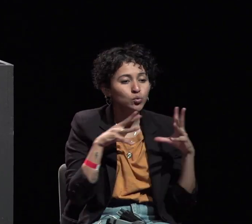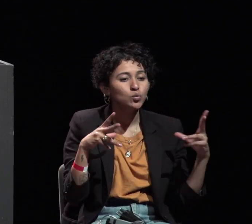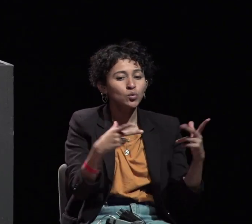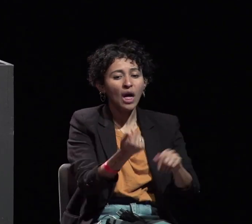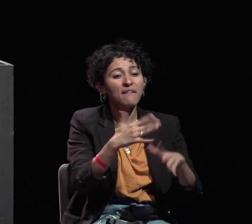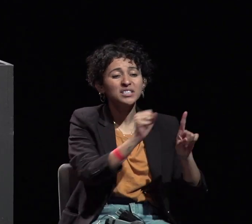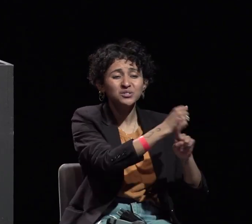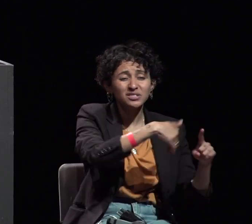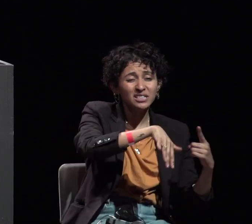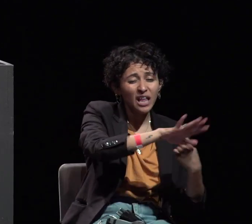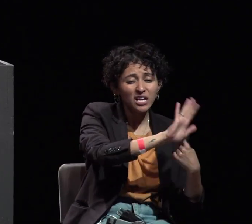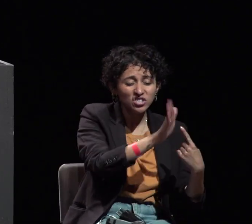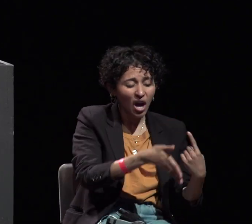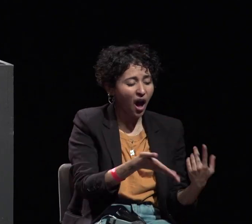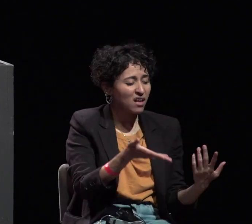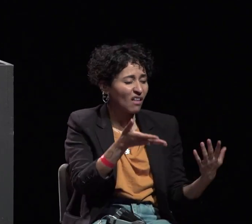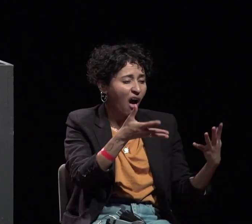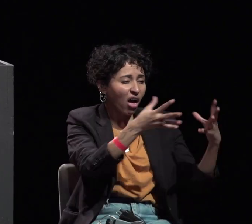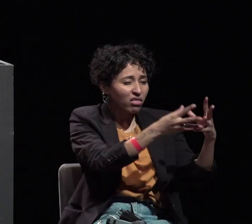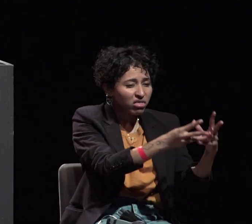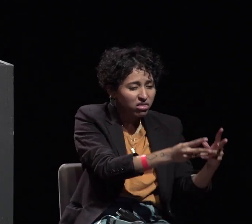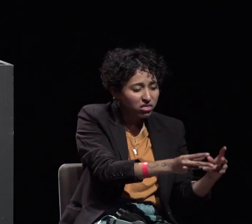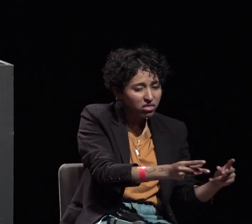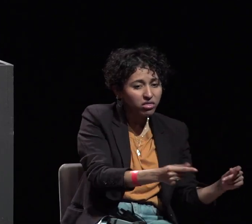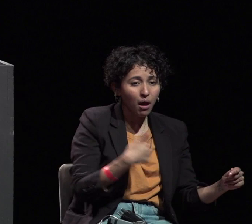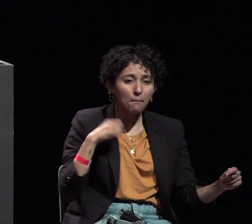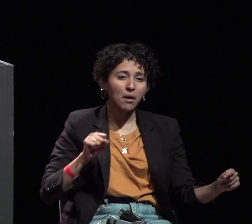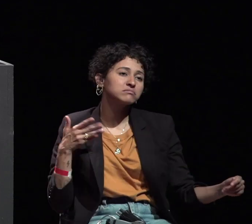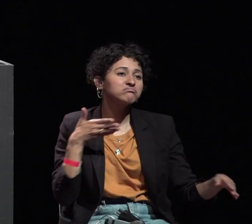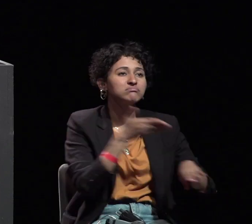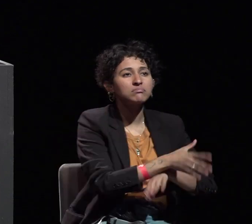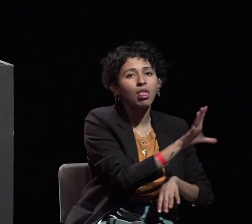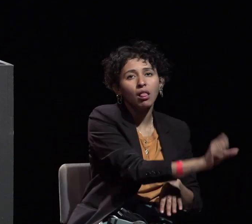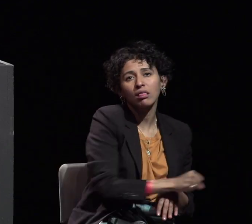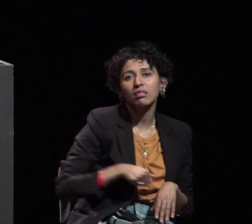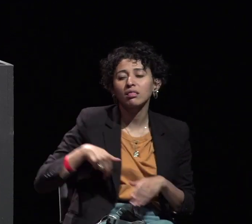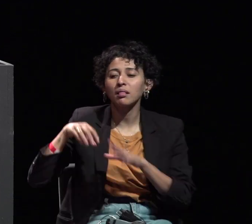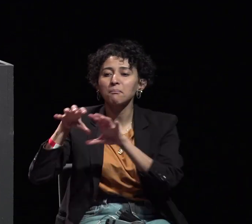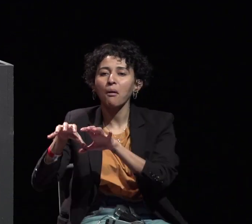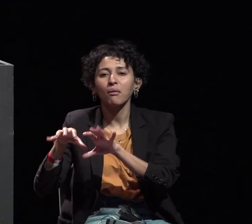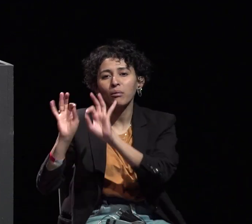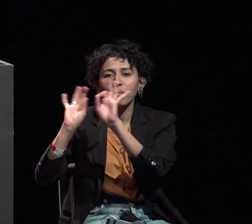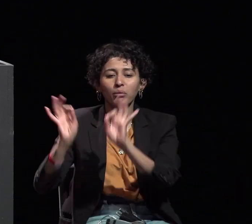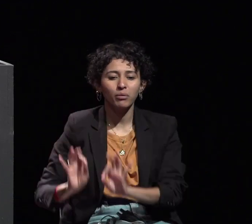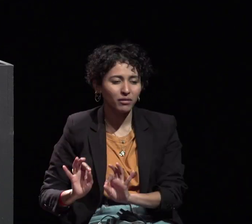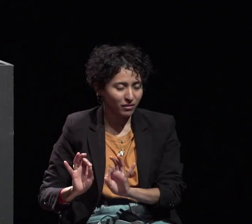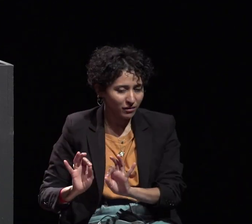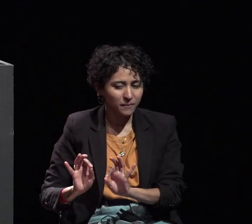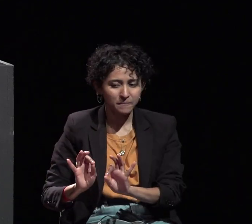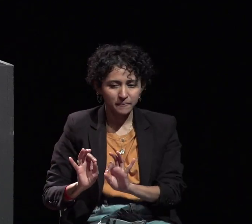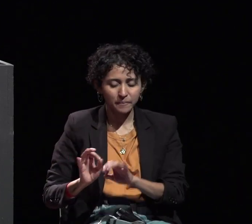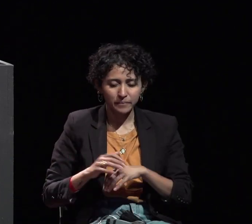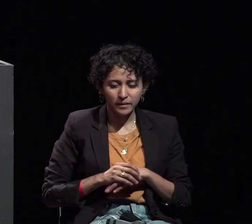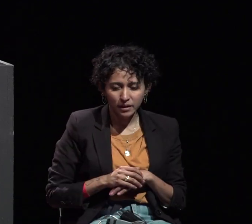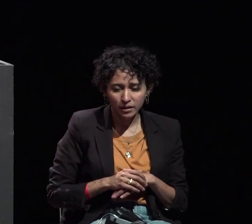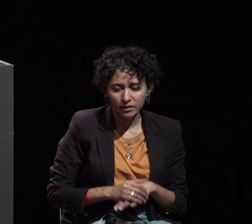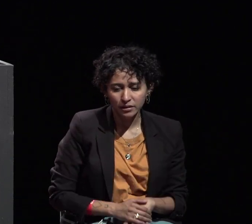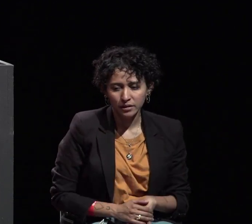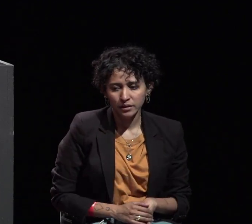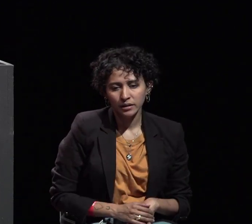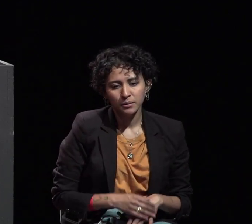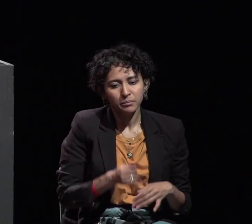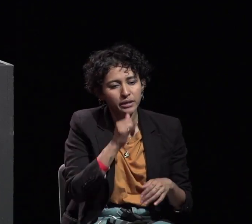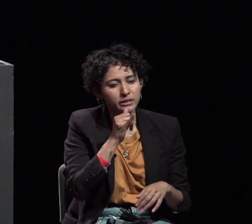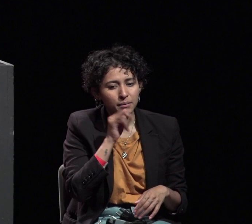ver, sobretudo, com a falência das narrativas das cisões, que até então fundamentavam projetos civilizatórios como aqueles envolvidos em museus e grandes